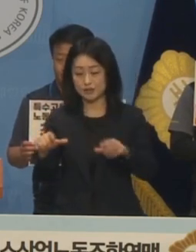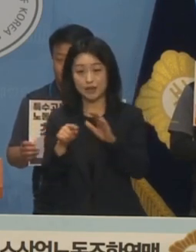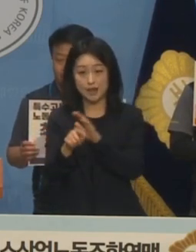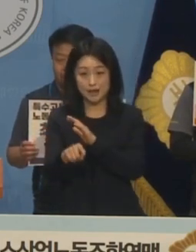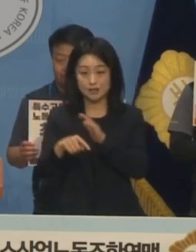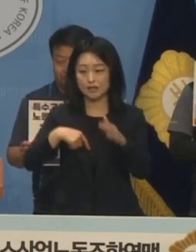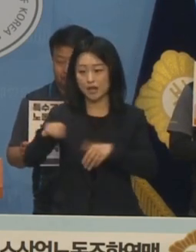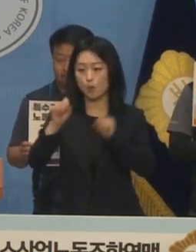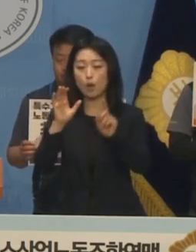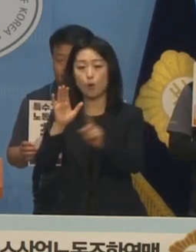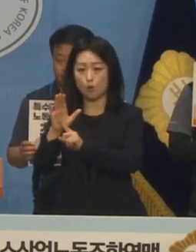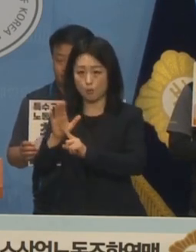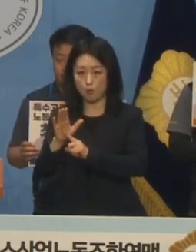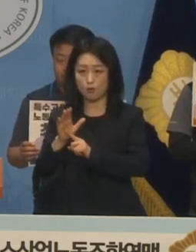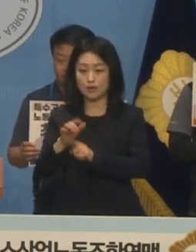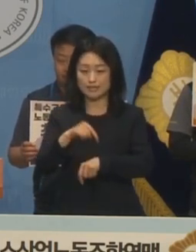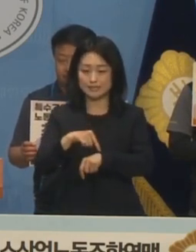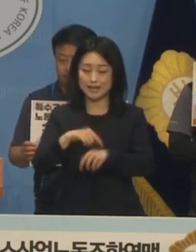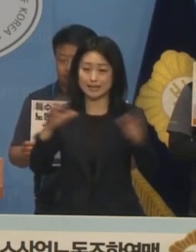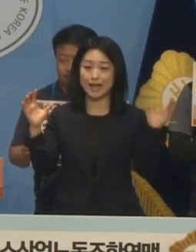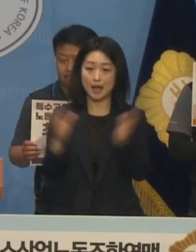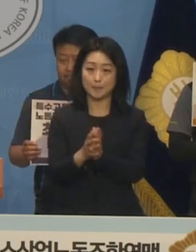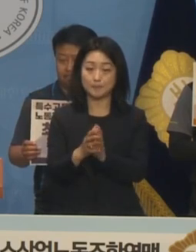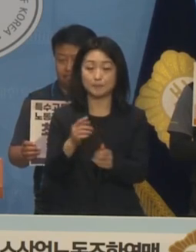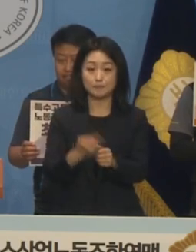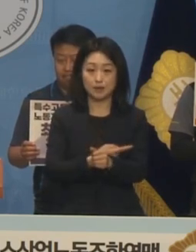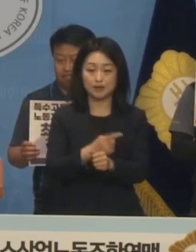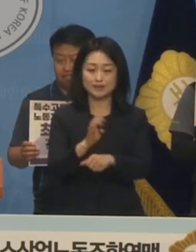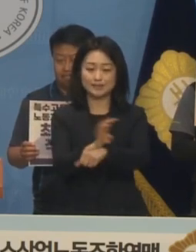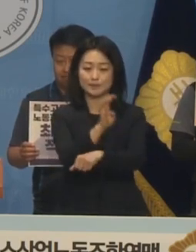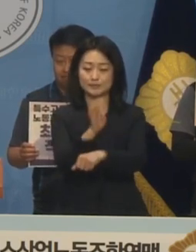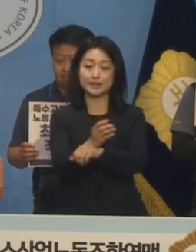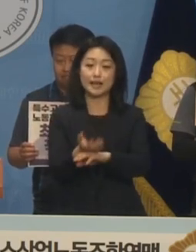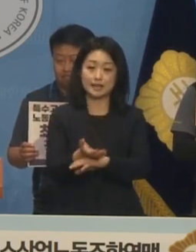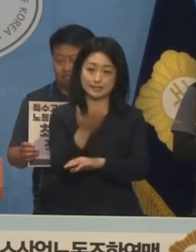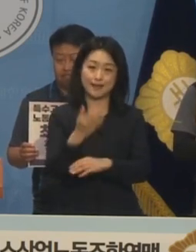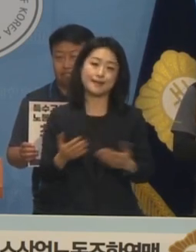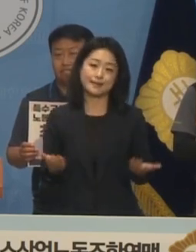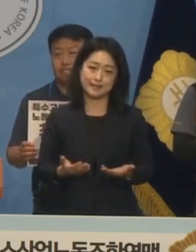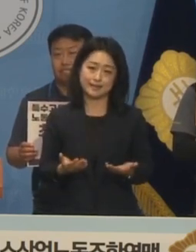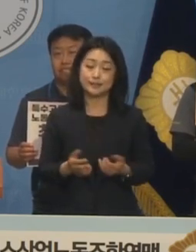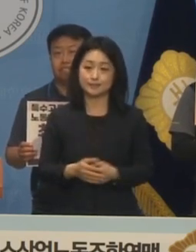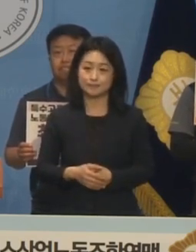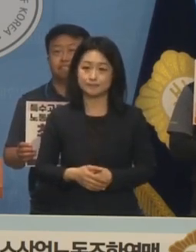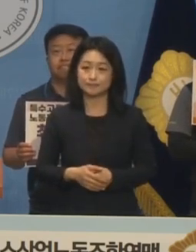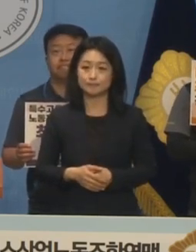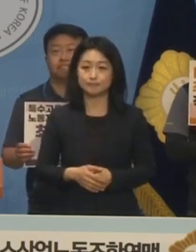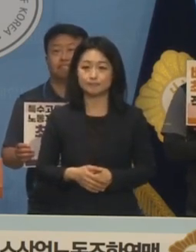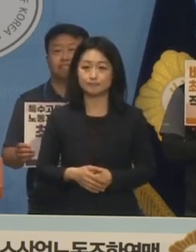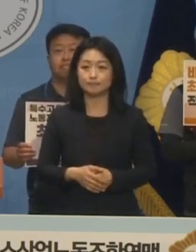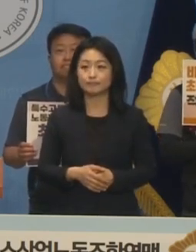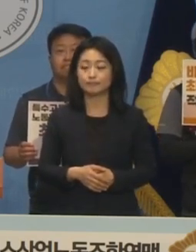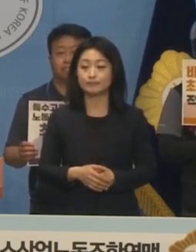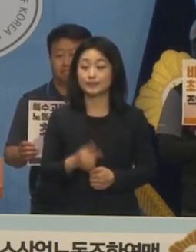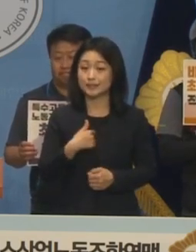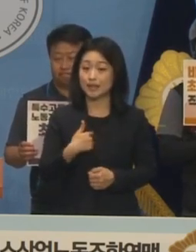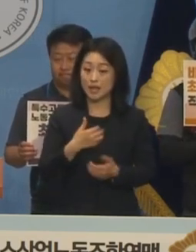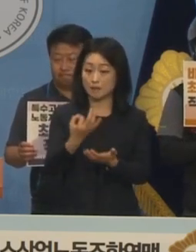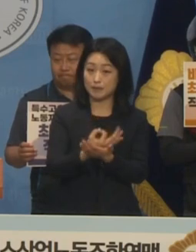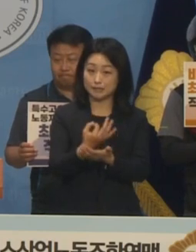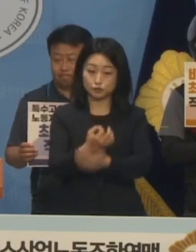20분이 걸립니다. 그럼 저는 주 30시간을 수업에만 할애하고 있다는 계산이 나옵니다. 수업을 나가기 전에는